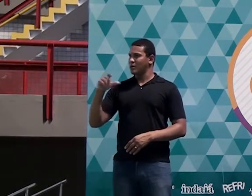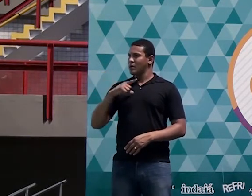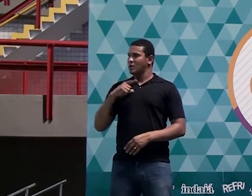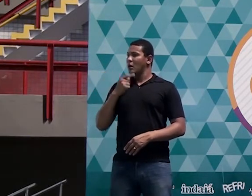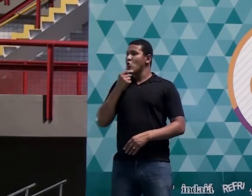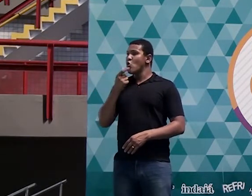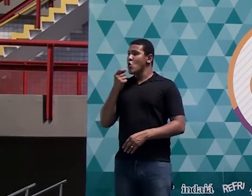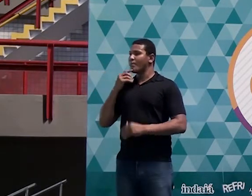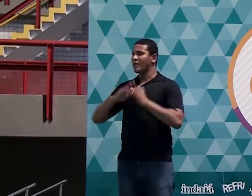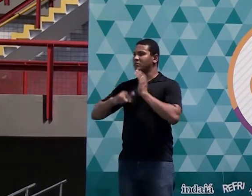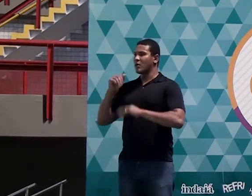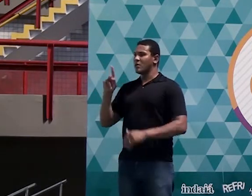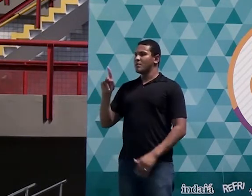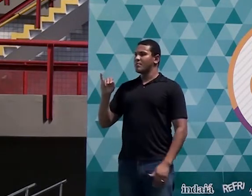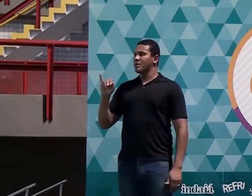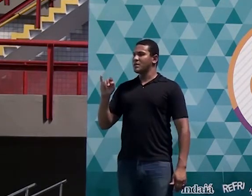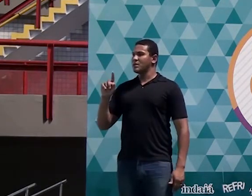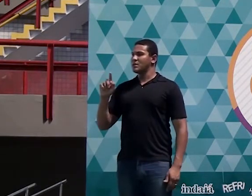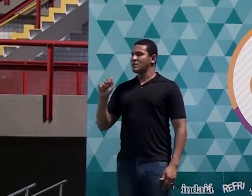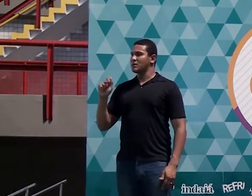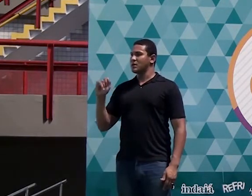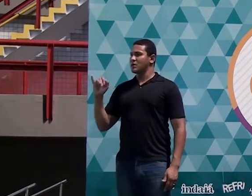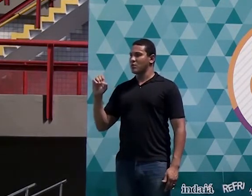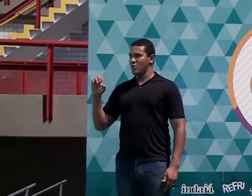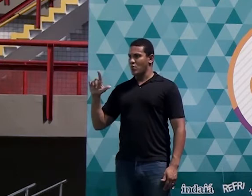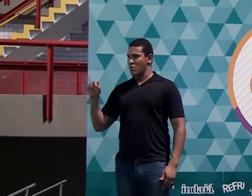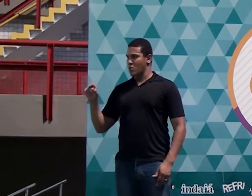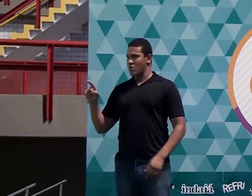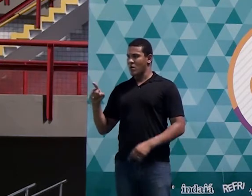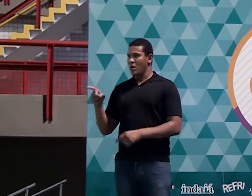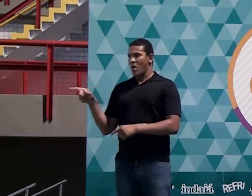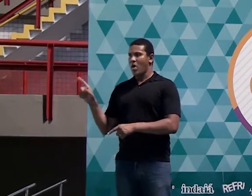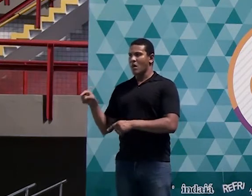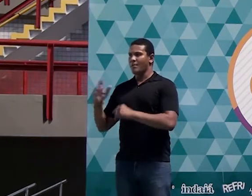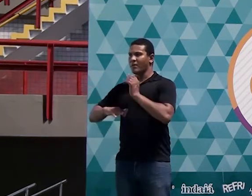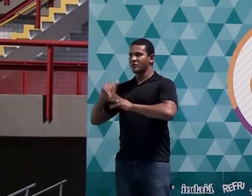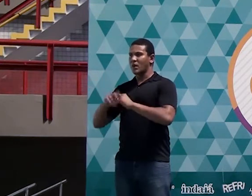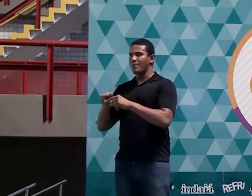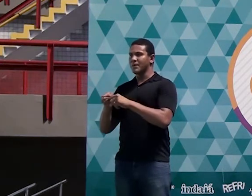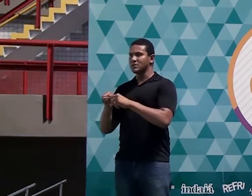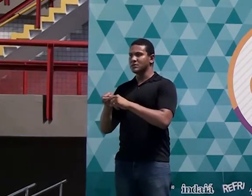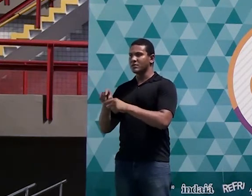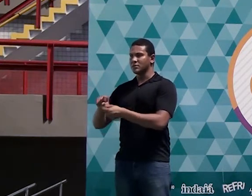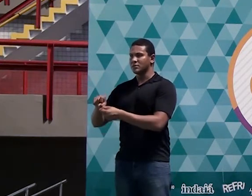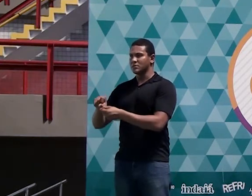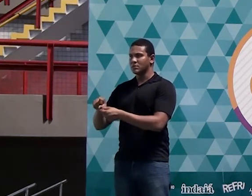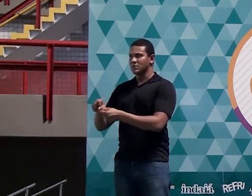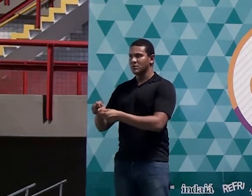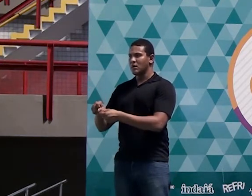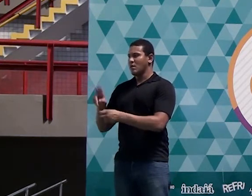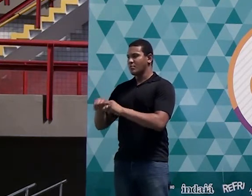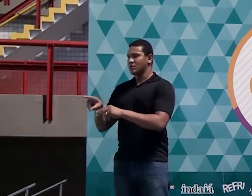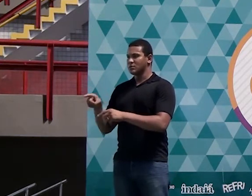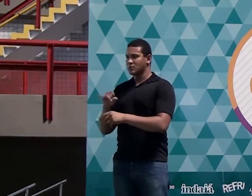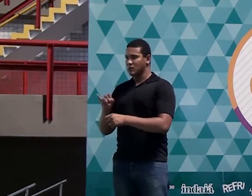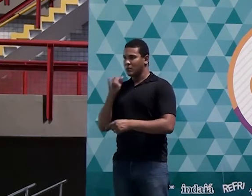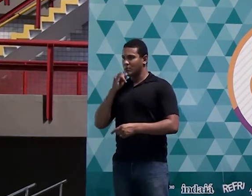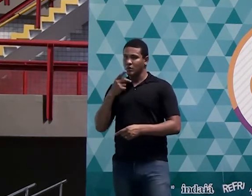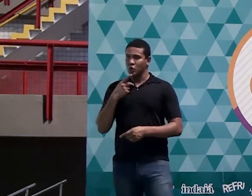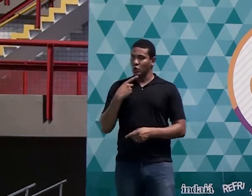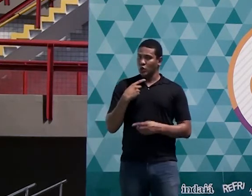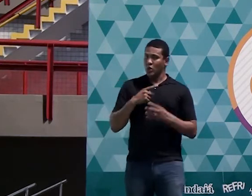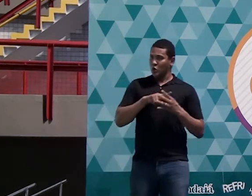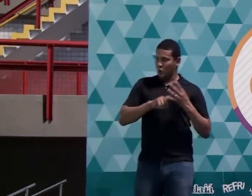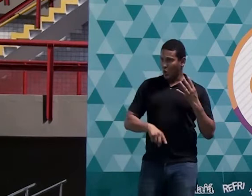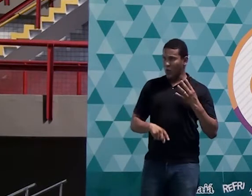sem o pizzaiolo, não vai funcionar. Sem um costureiro, a nossa oficina, a minha, do Roberto, do Fernandes,